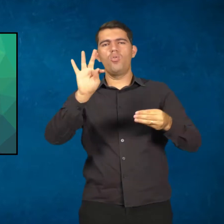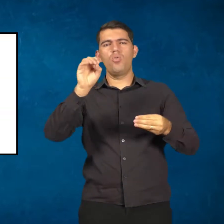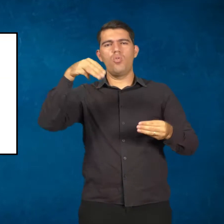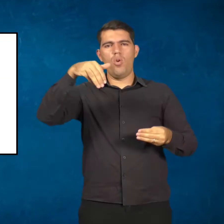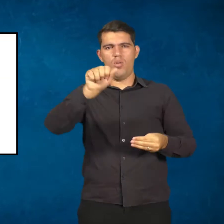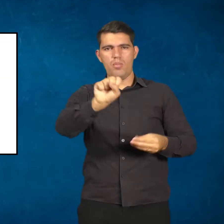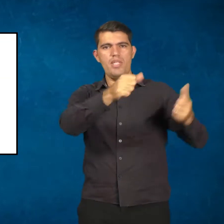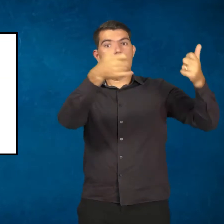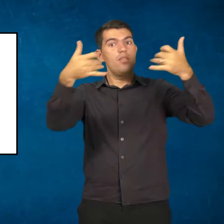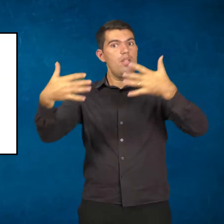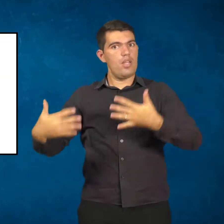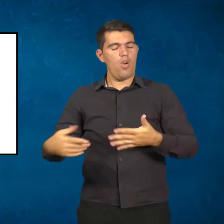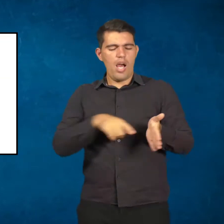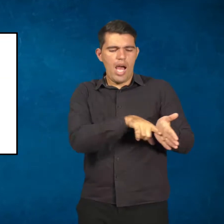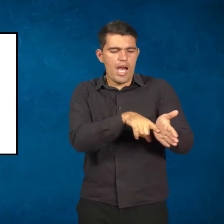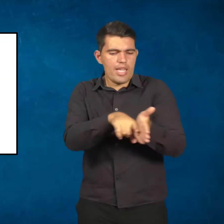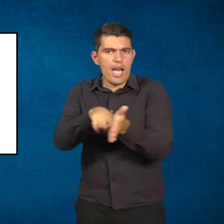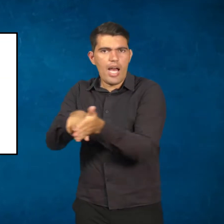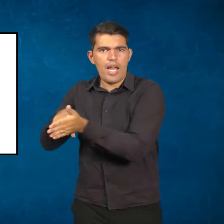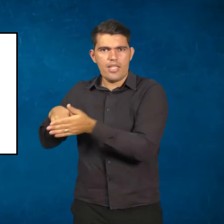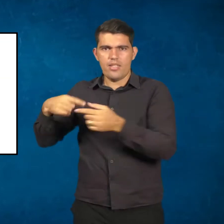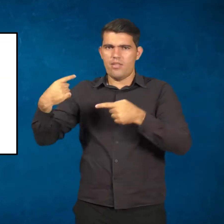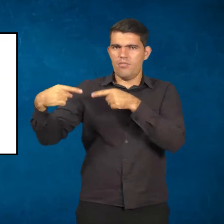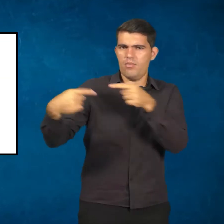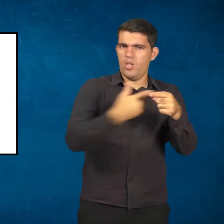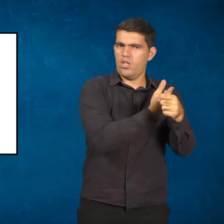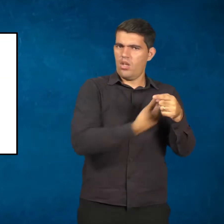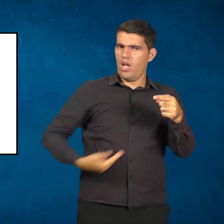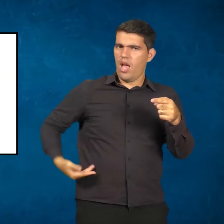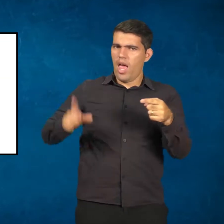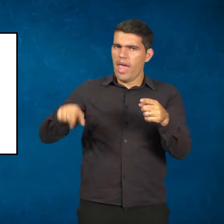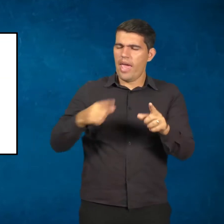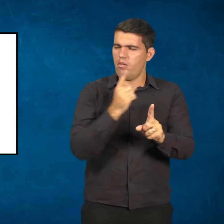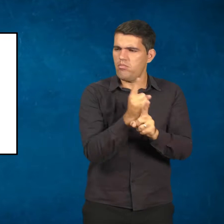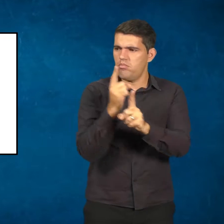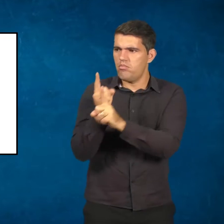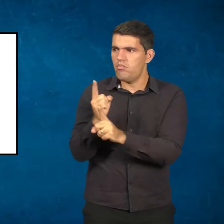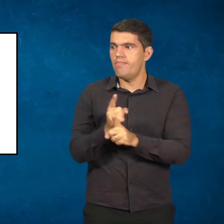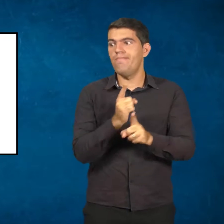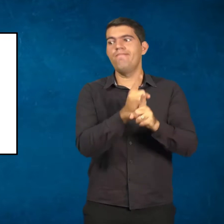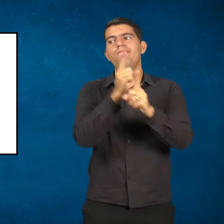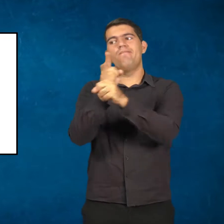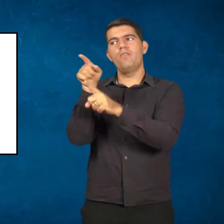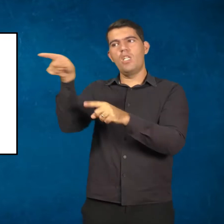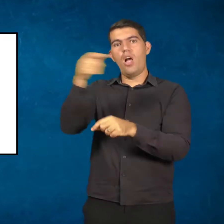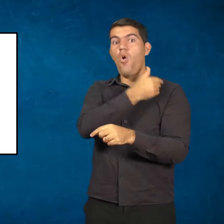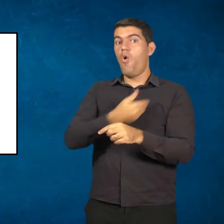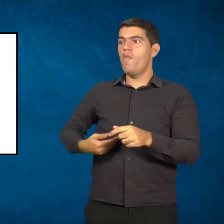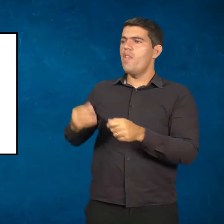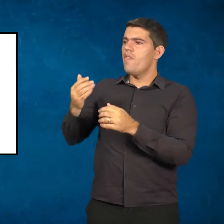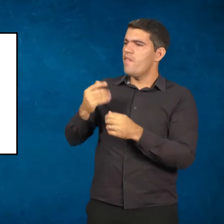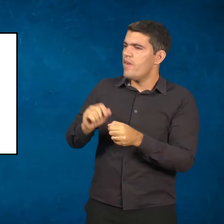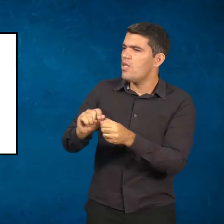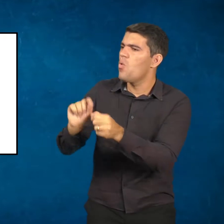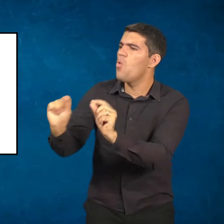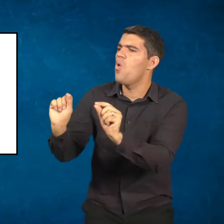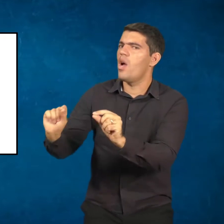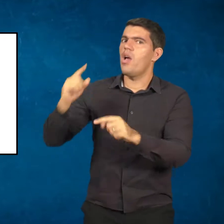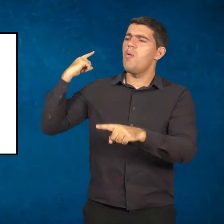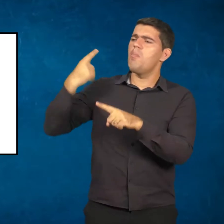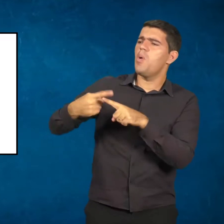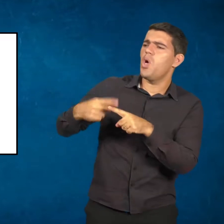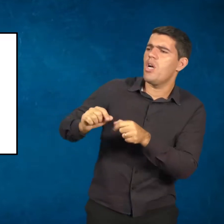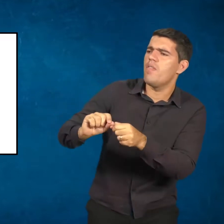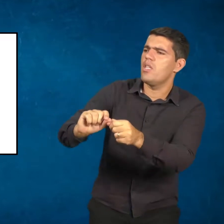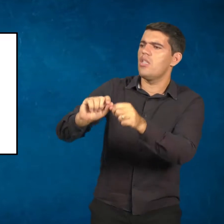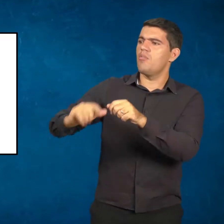diz que a análise de políticas públicas é descobrir o que os governos fazem, por que fazem e que